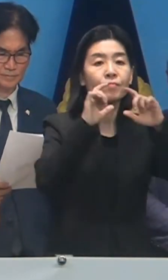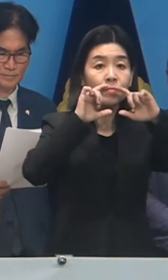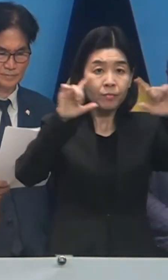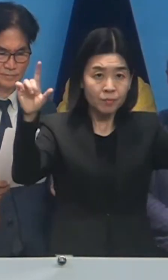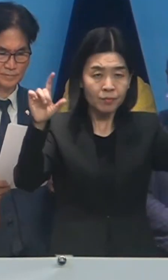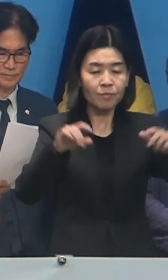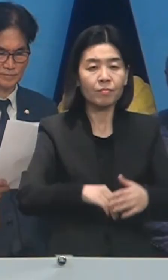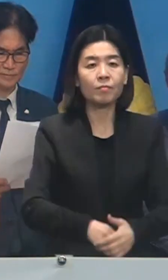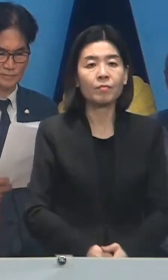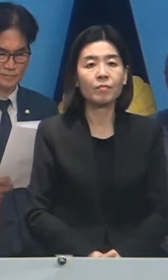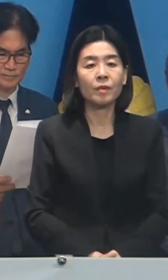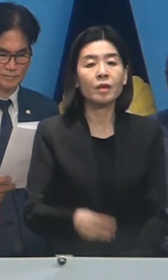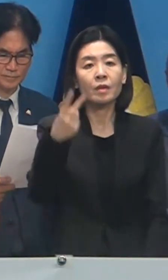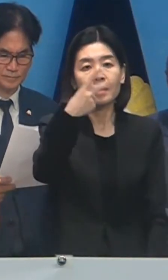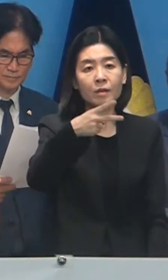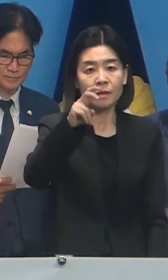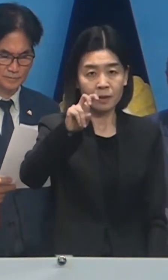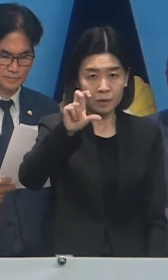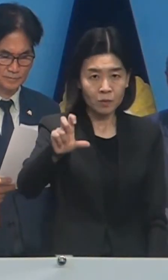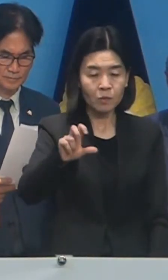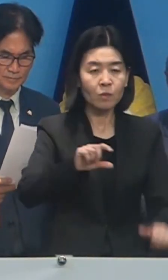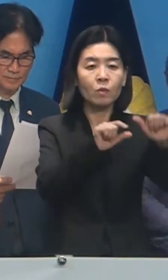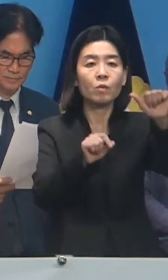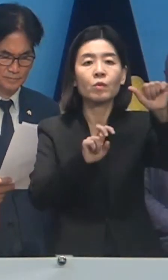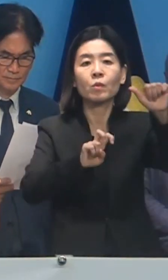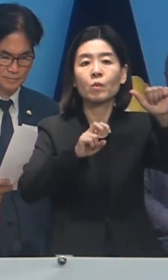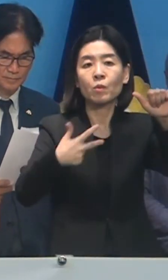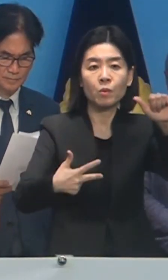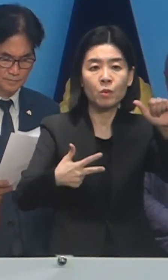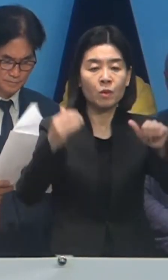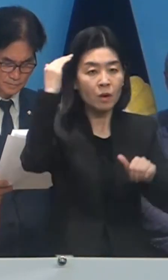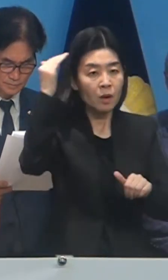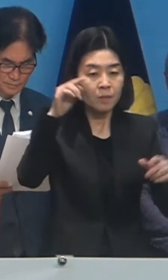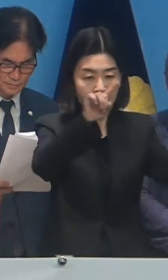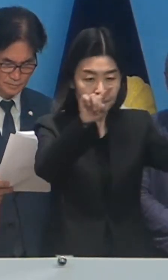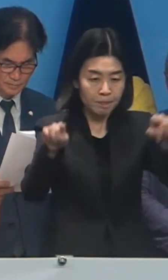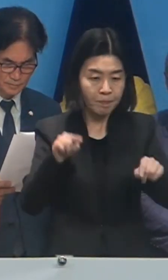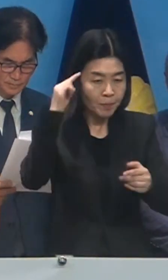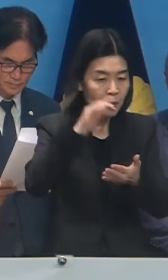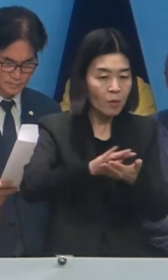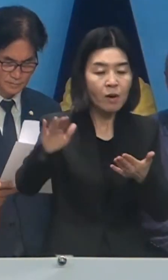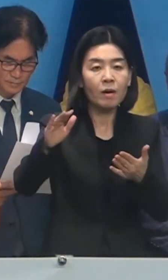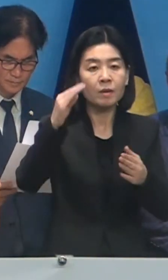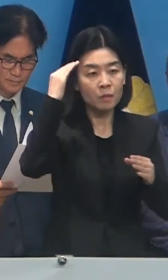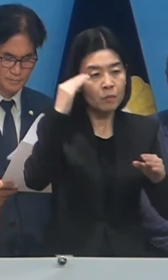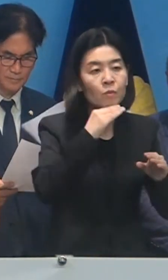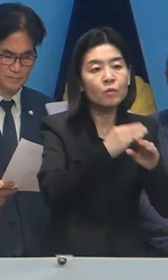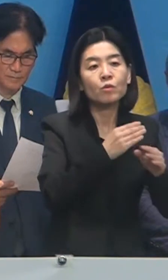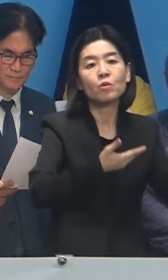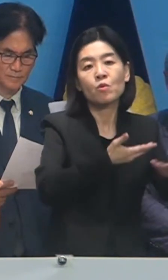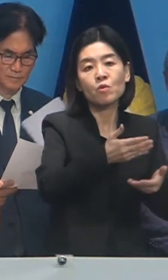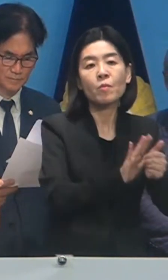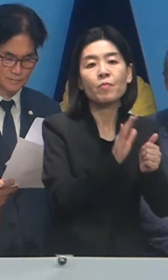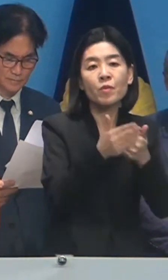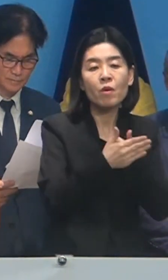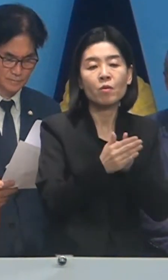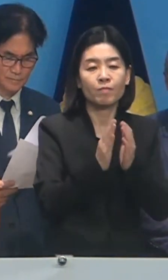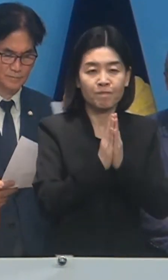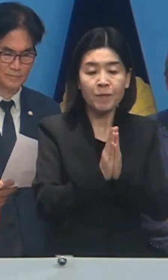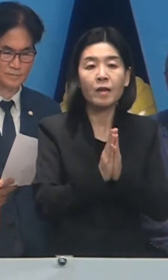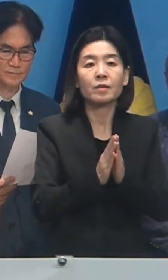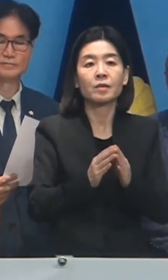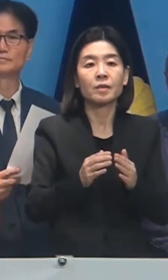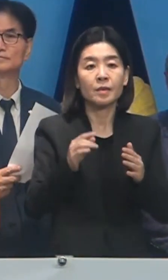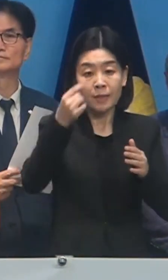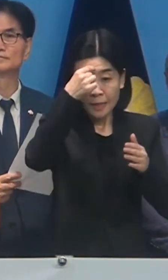선언한다. 2025년 5월 27일 한반도 평화와 남북교류 협력을 염원하는 개신교 목회자